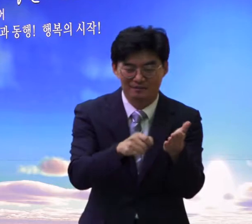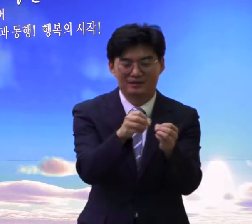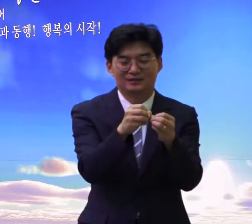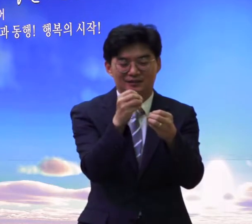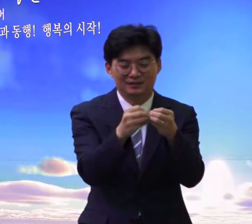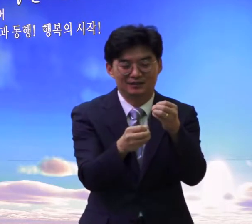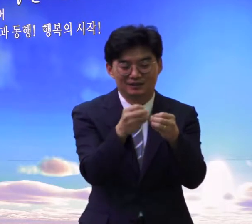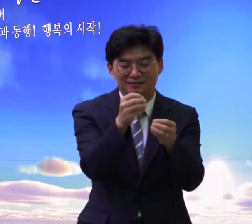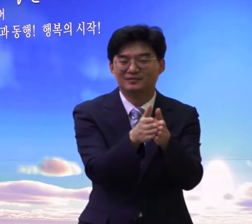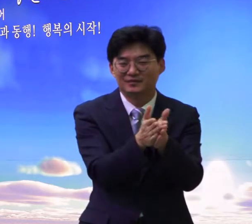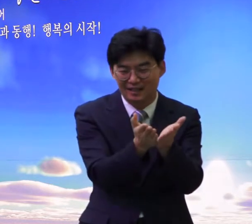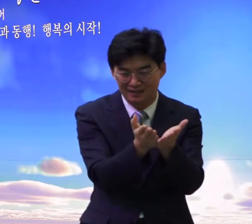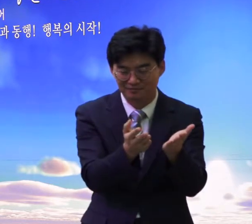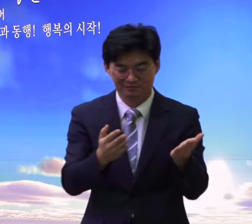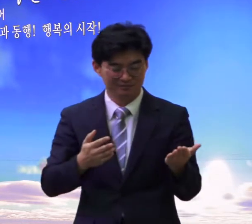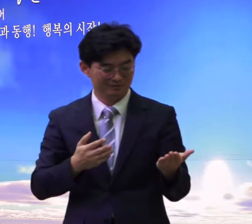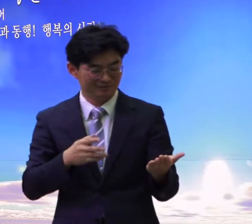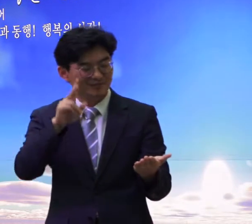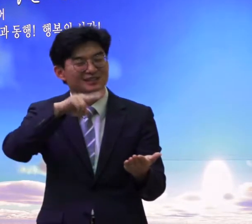것입니다.